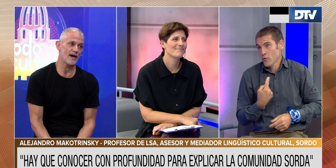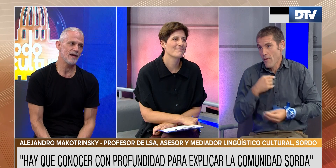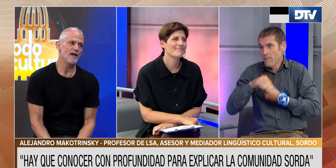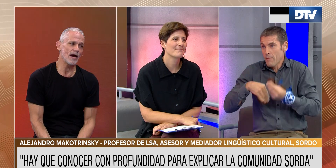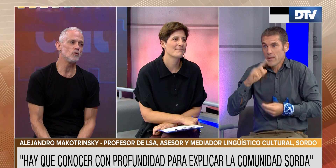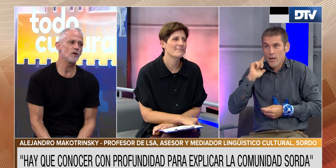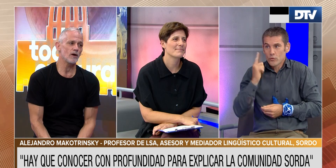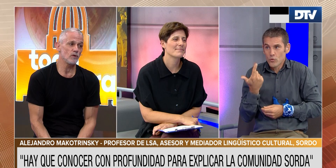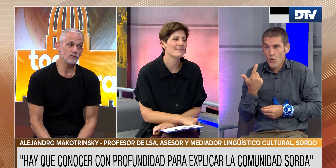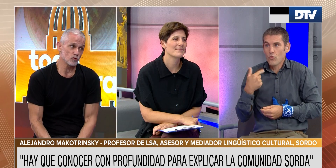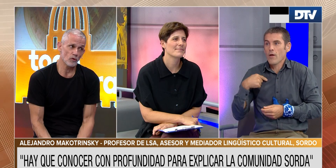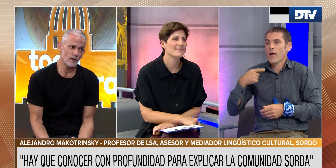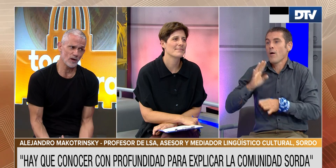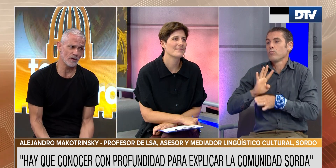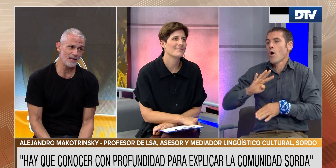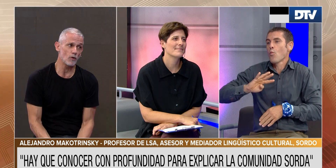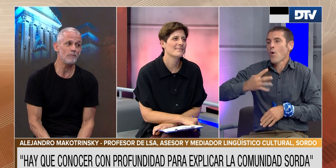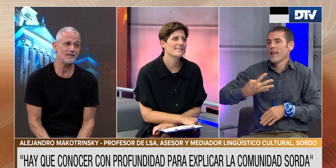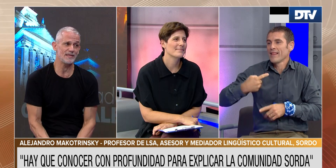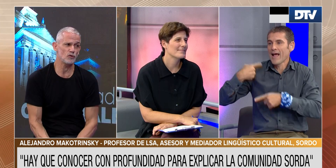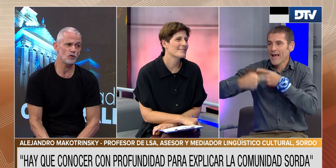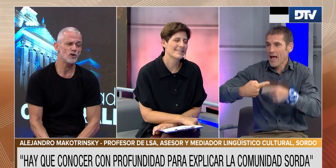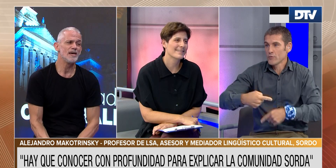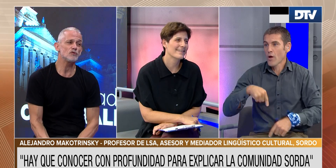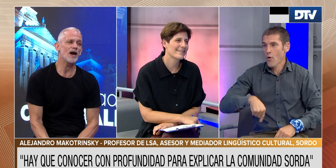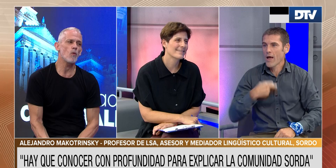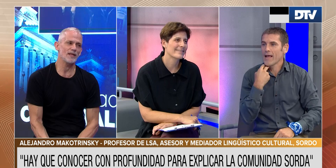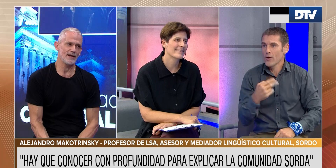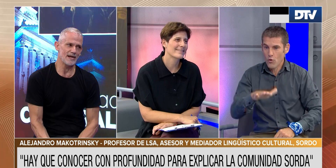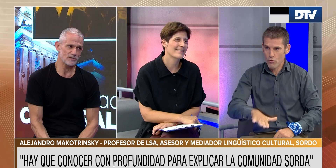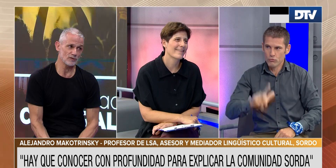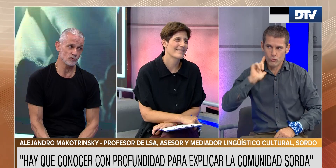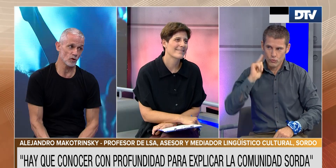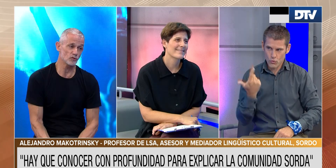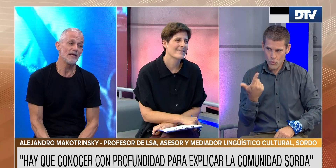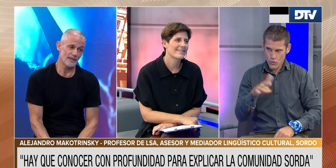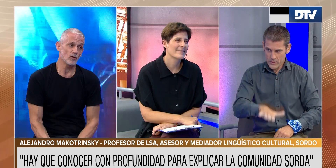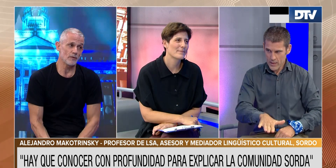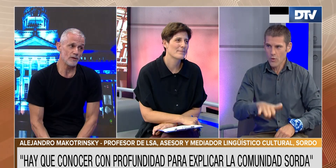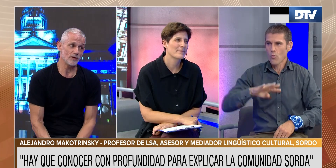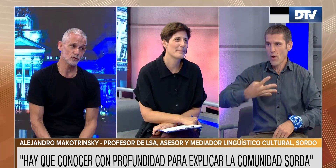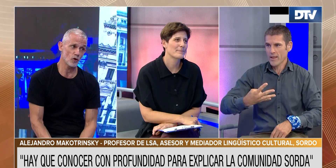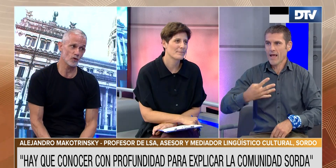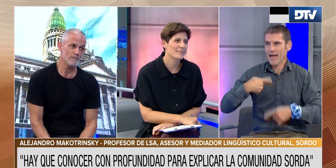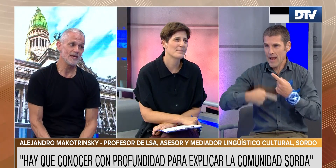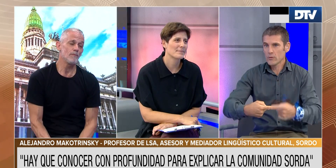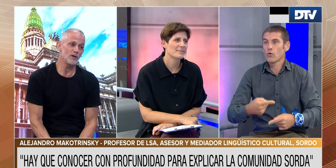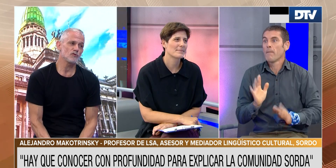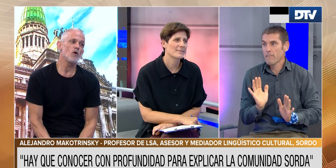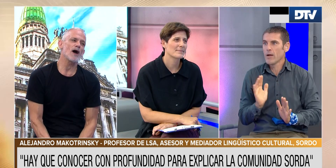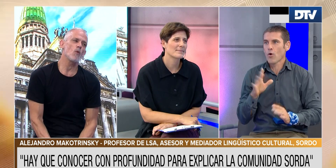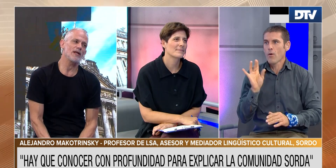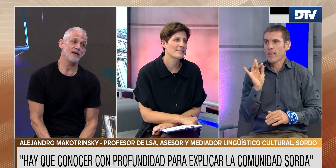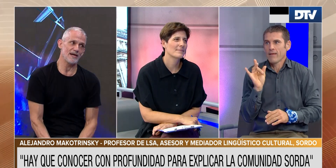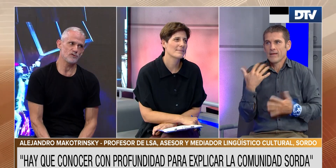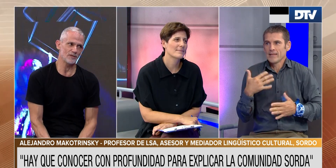lo que trae la cultura y la comunidad sorda. Yo vengo de una familia completa de sordos, soy la cuarta generación de sordos. Tengo también un hijo sordo, por eso